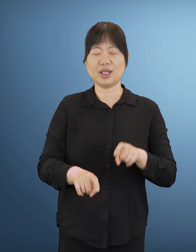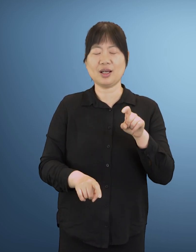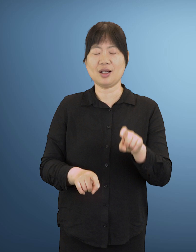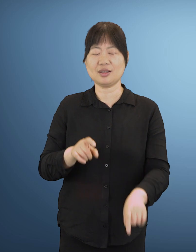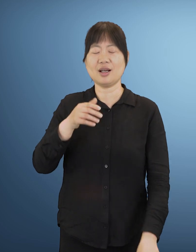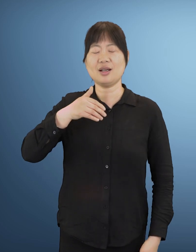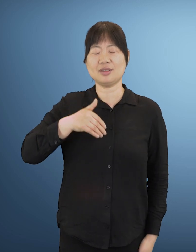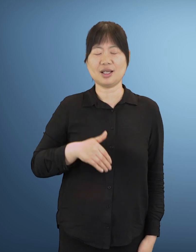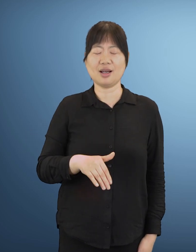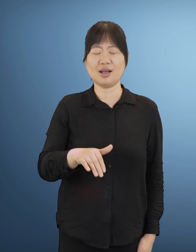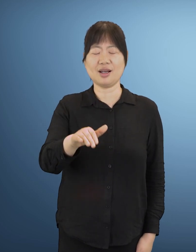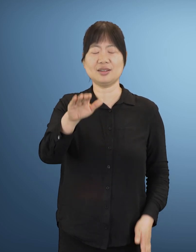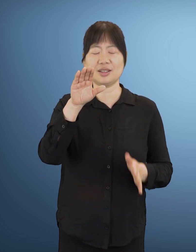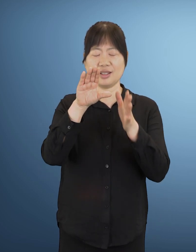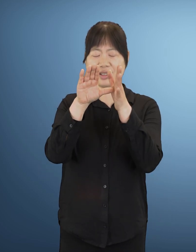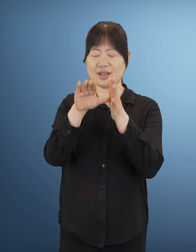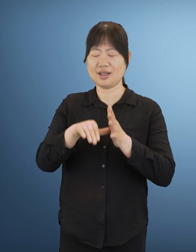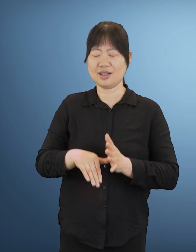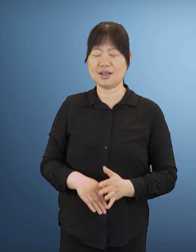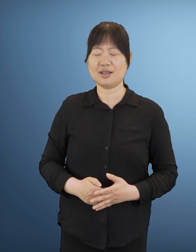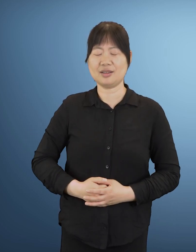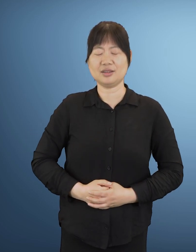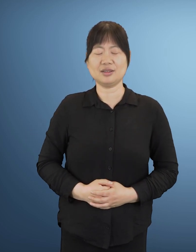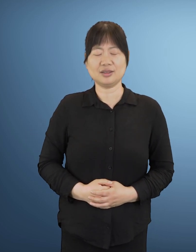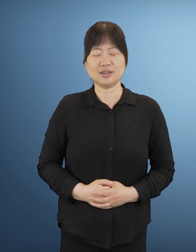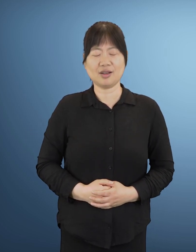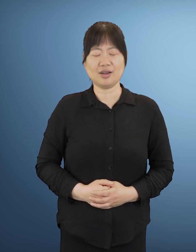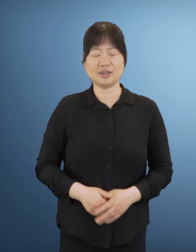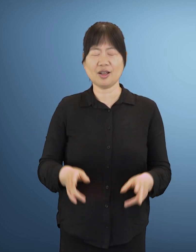보좌로 나아갈 때에